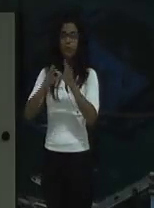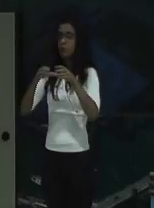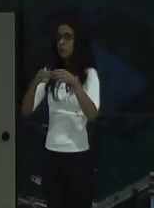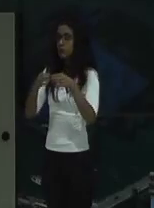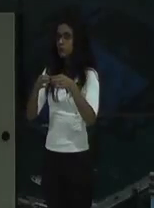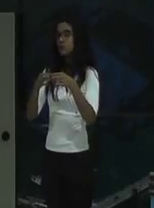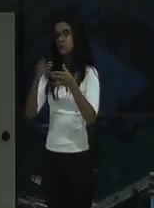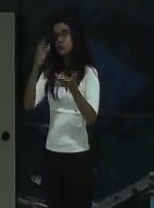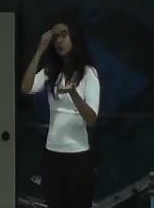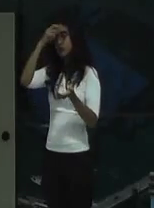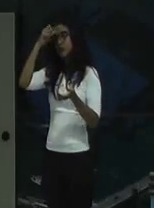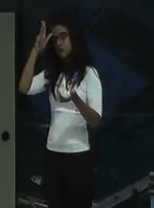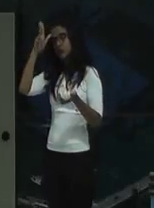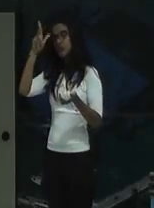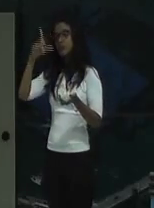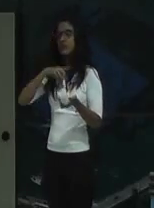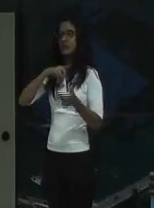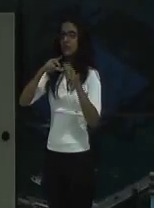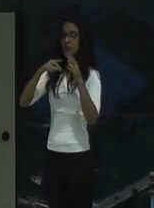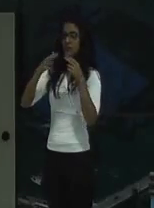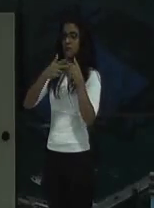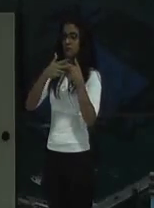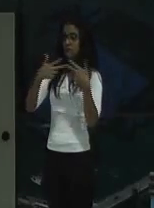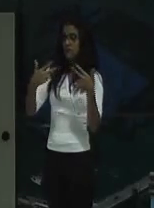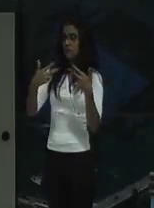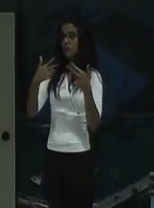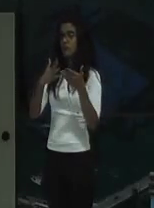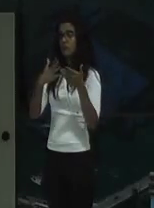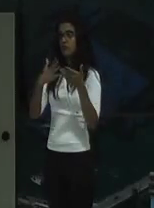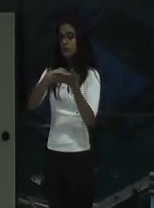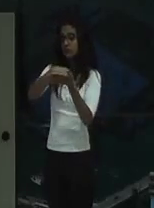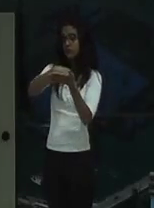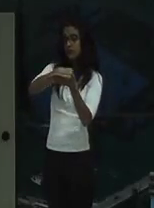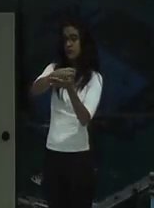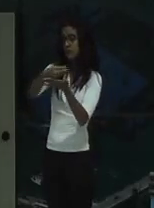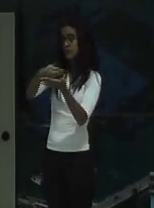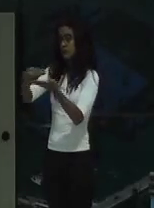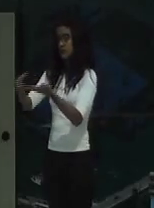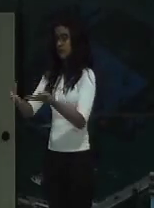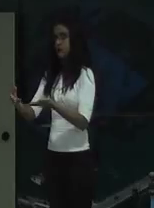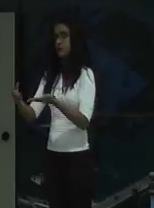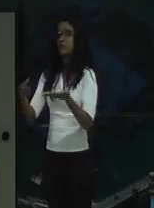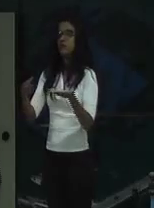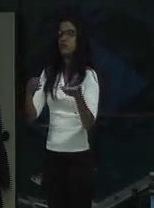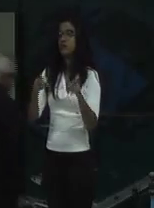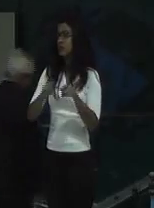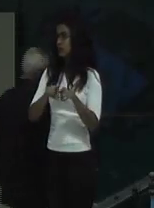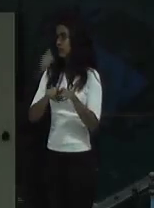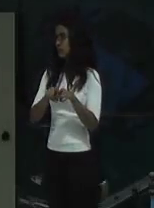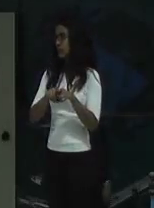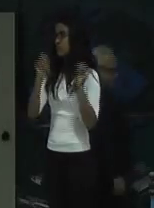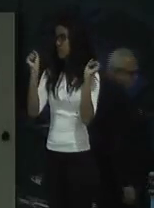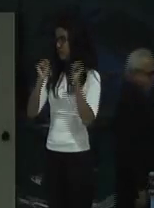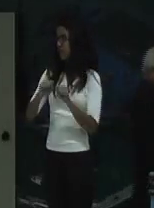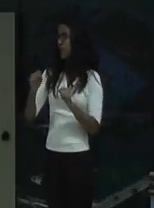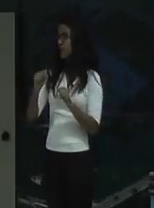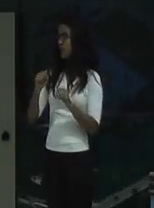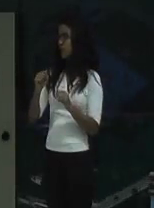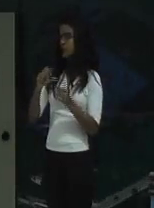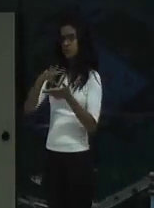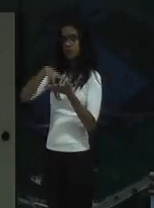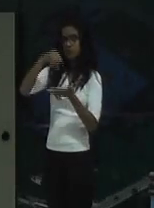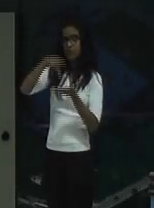do governo pelo material apresentado e distribuído aos vereadores presentes. Inclusive, se os vereadores quiserem, pode pegar no nosso gabinete uma